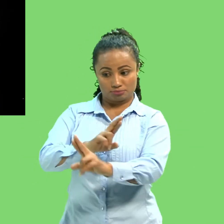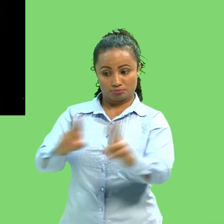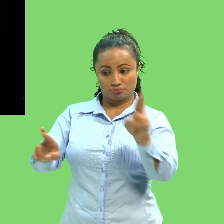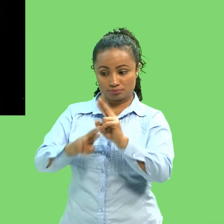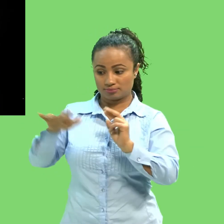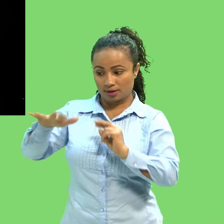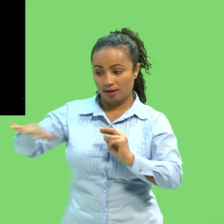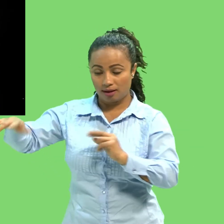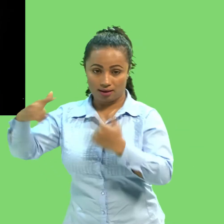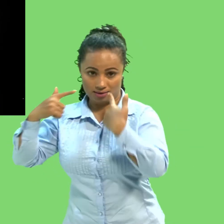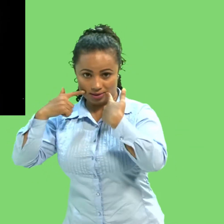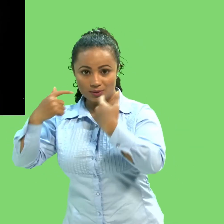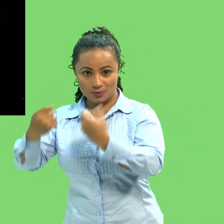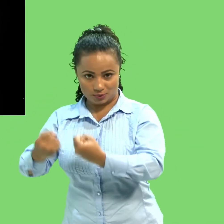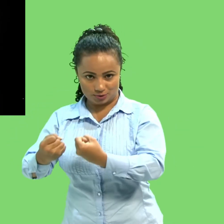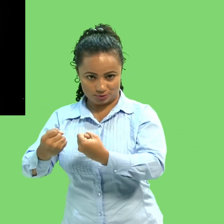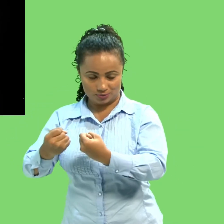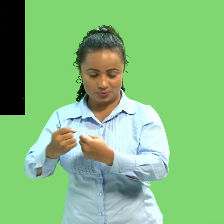linguística.